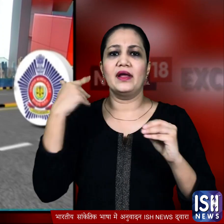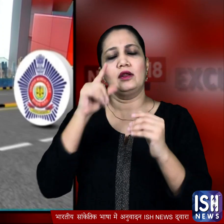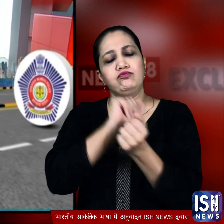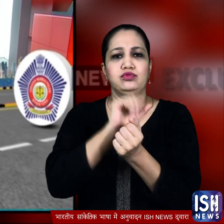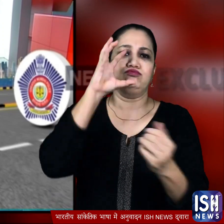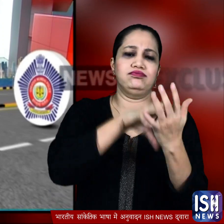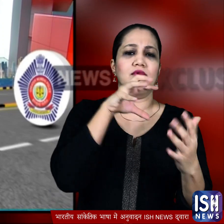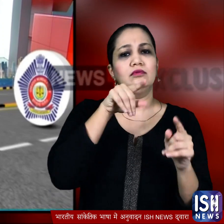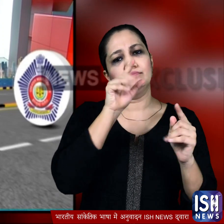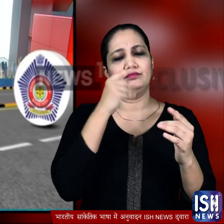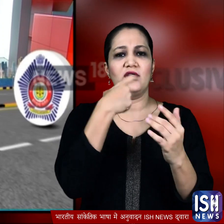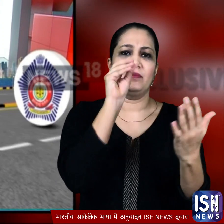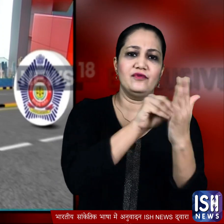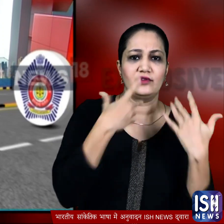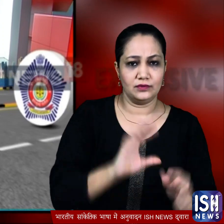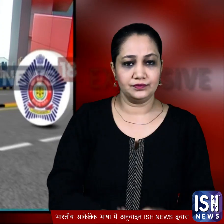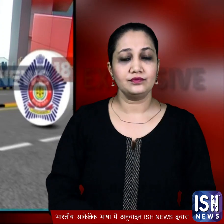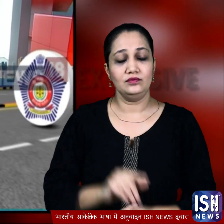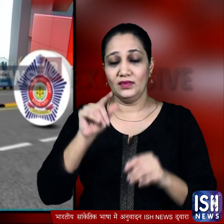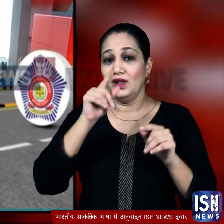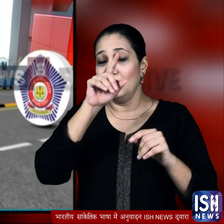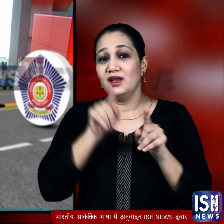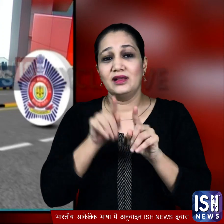खिलाफ मुकदमा दर्ज कर दिया। यही नहीं, पुलिस ने अपने